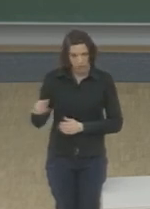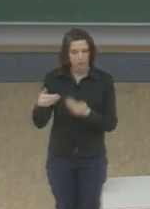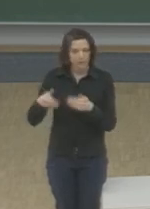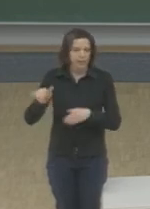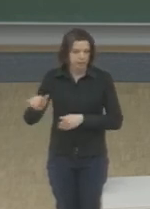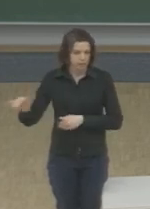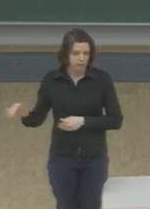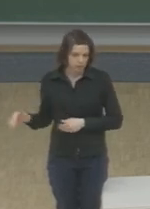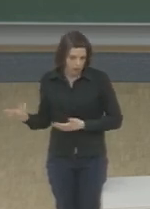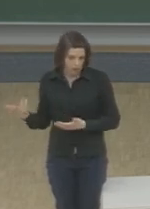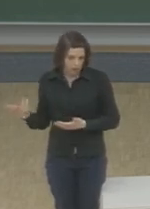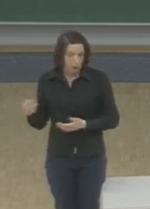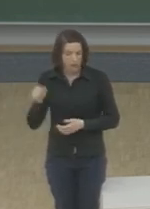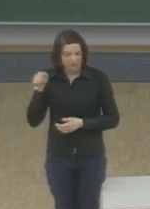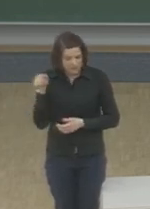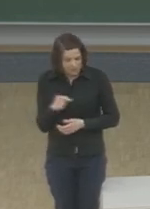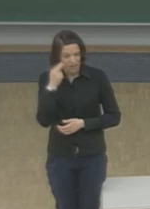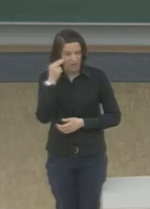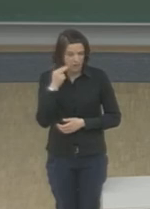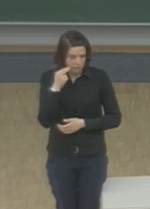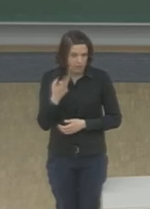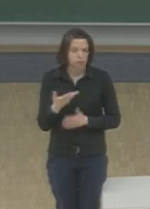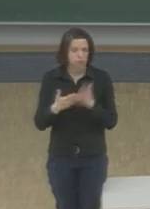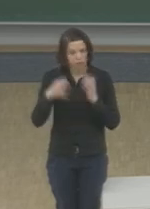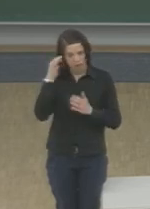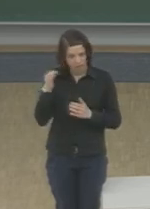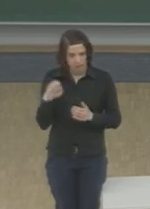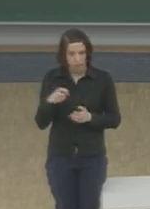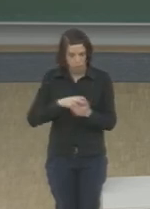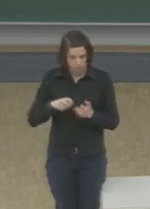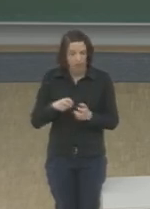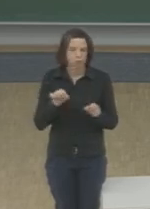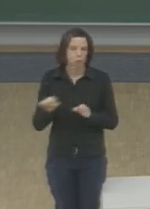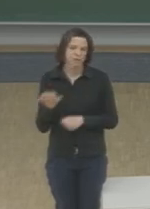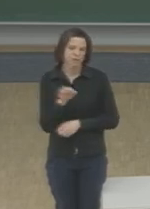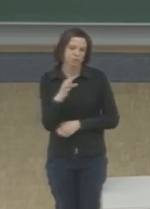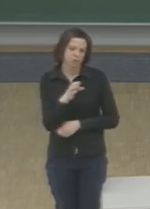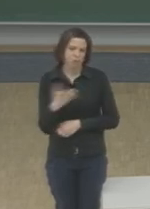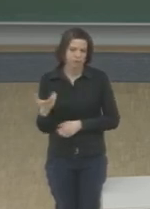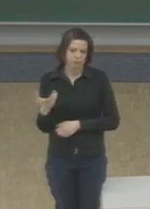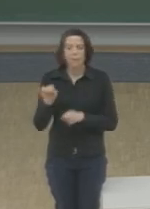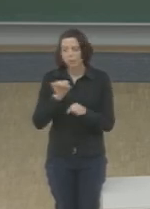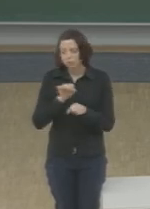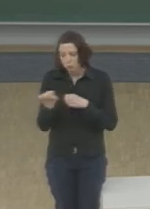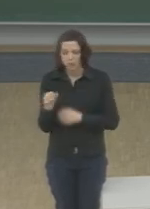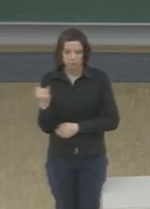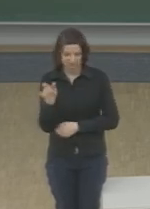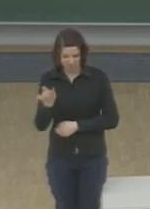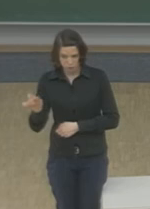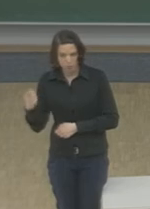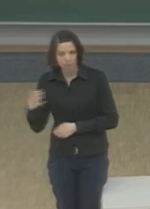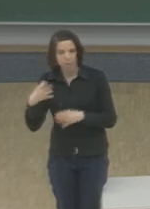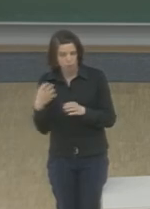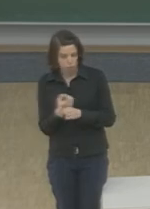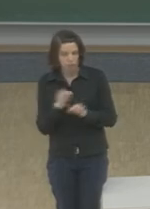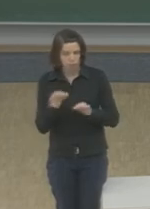bei Chomsky Kompetenz heißt, ermöglicht es dem Individuum, auch solche Sätze zu verstehen und selbst zu